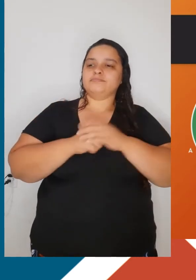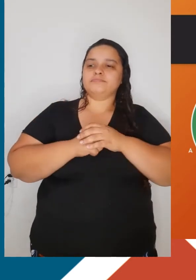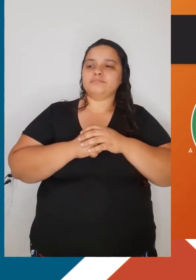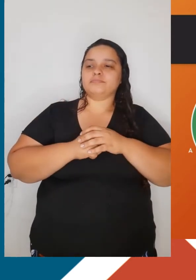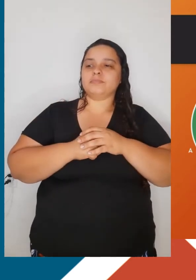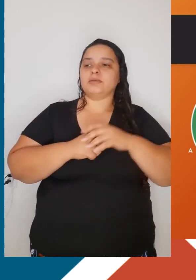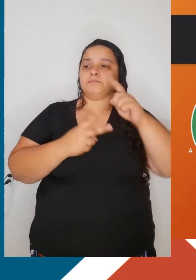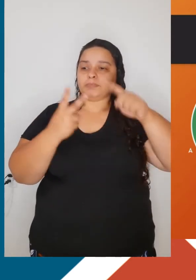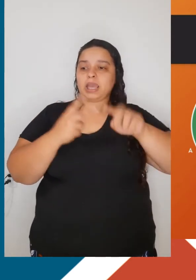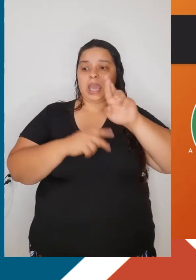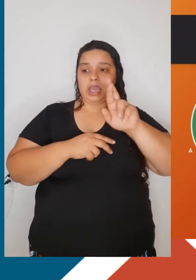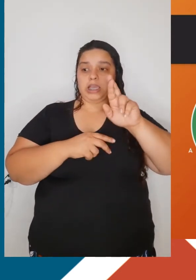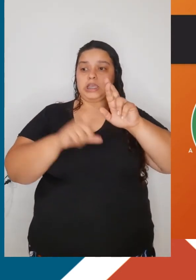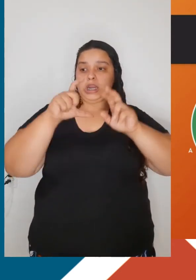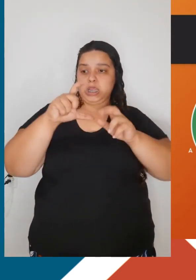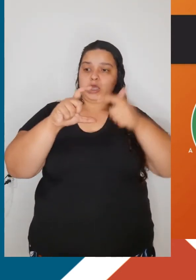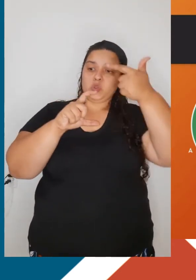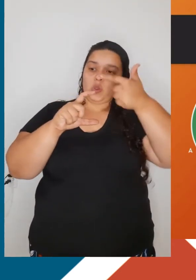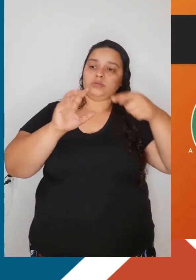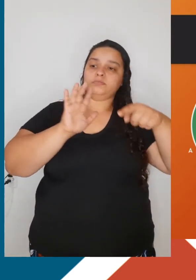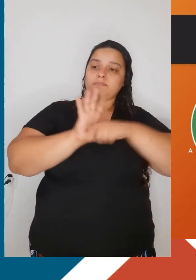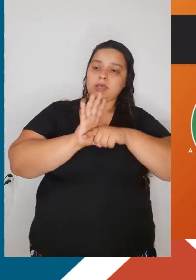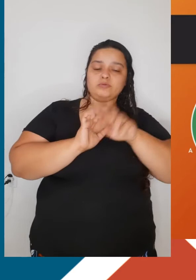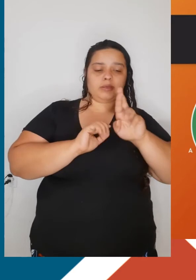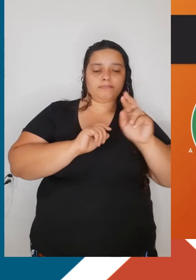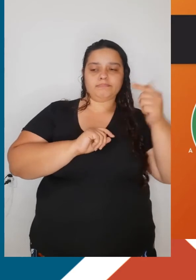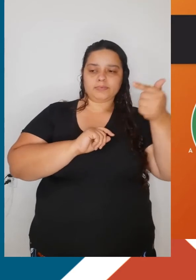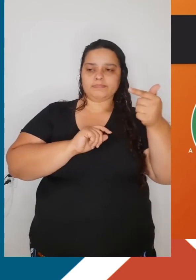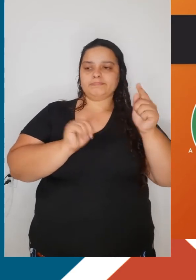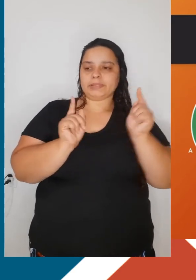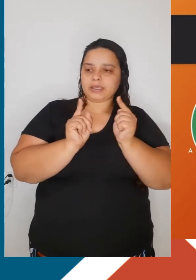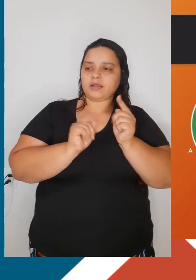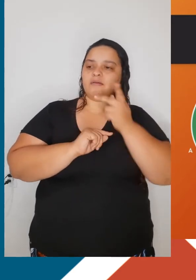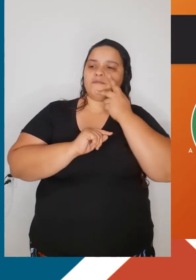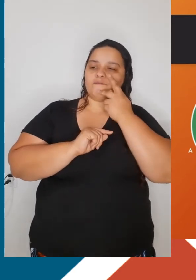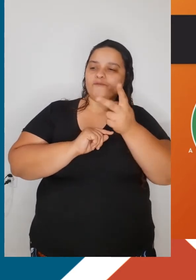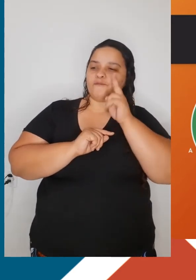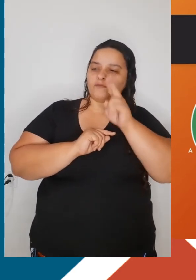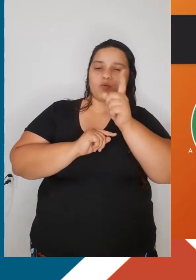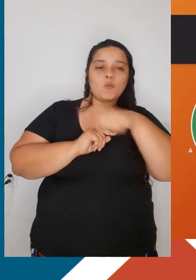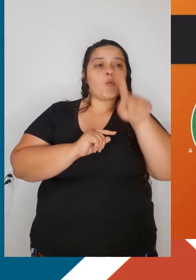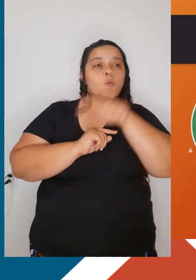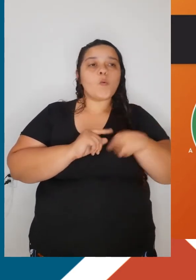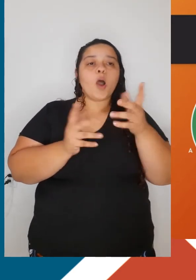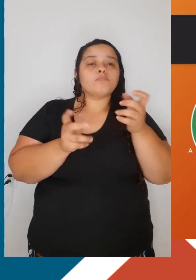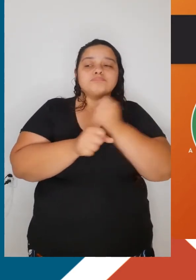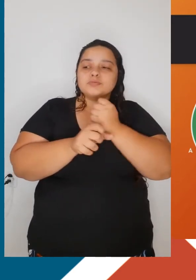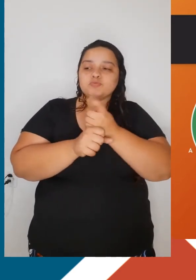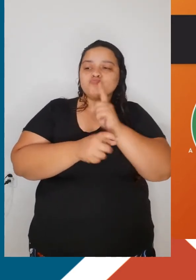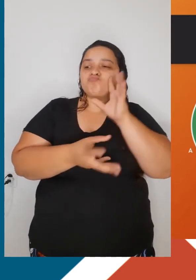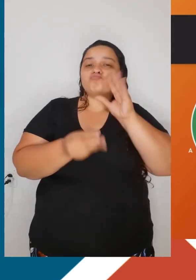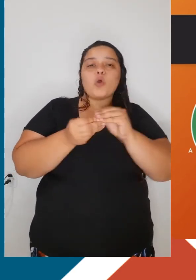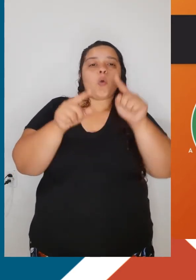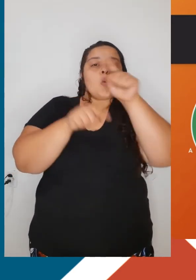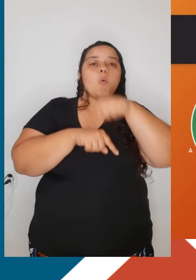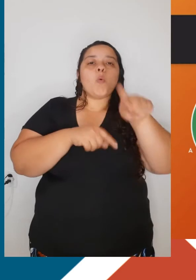vezes r² menos r². Reparem que a questão não nos deu a medida dos raios dos círculos, porém